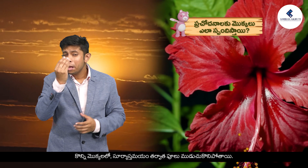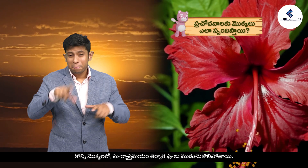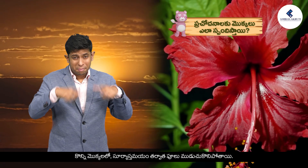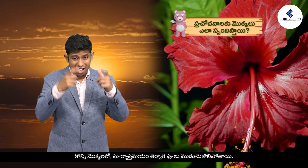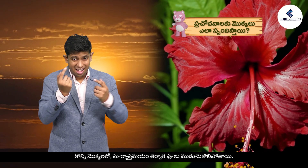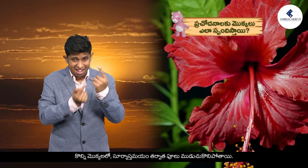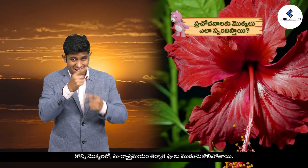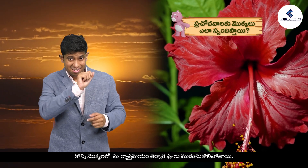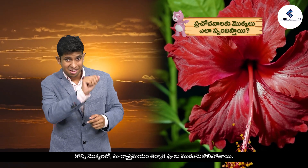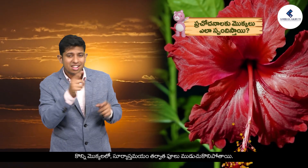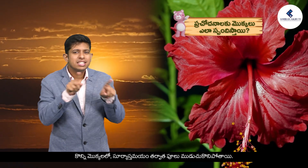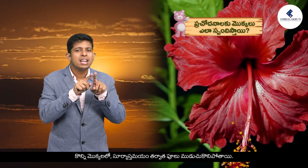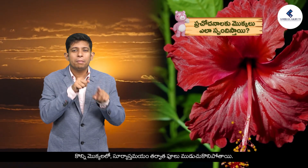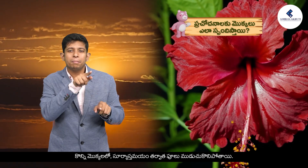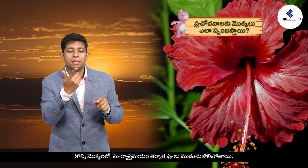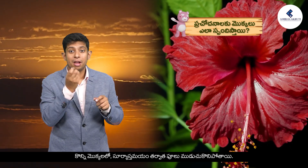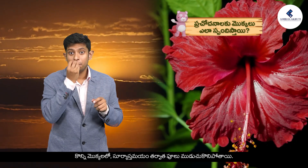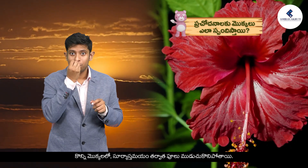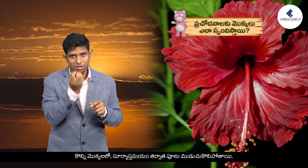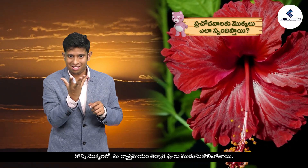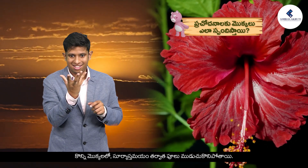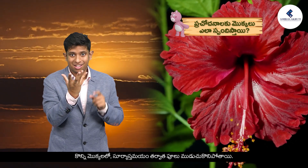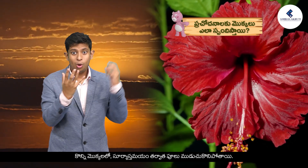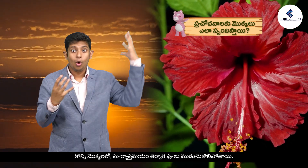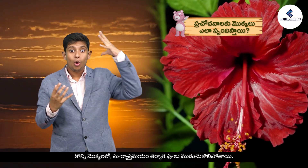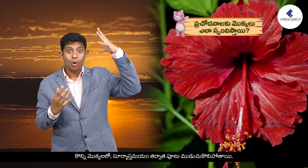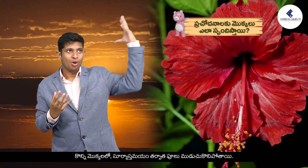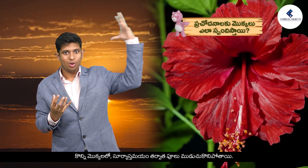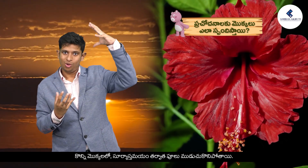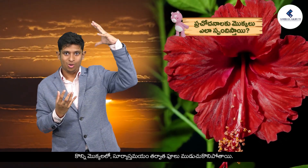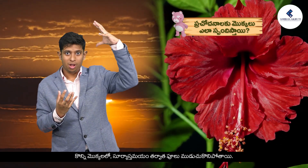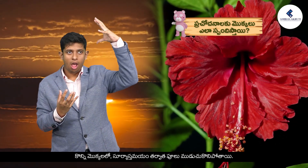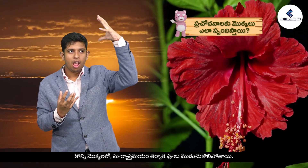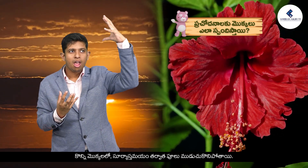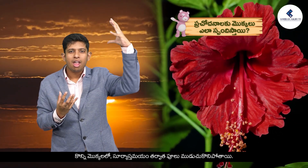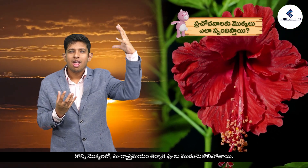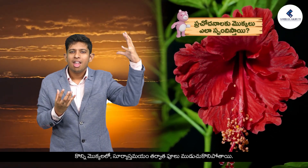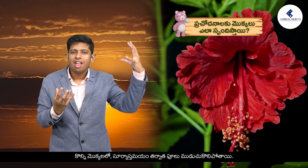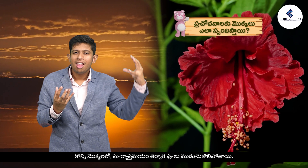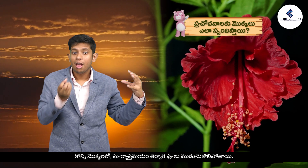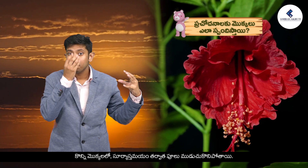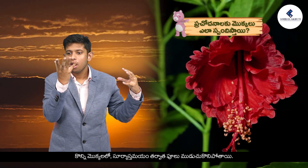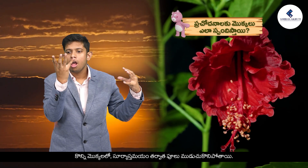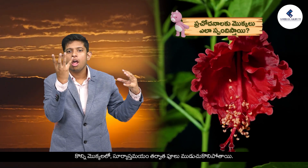కొన్ని మొక్కలలో సూర్యాస్తమయం తర్వాత పువ్వులు ముడుచుకుపోతాయి.